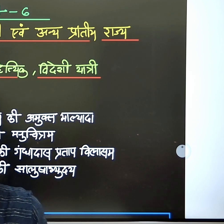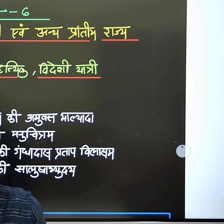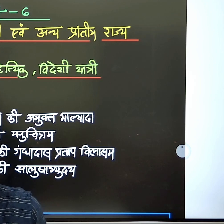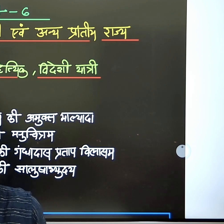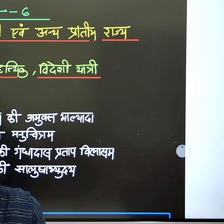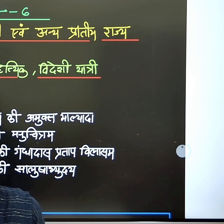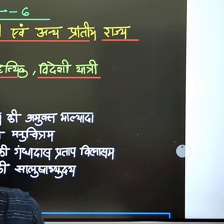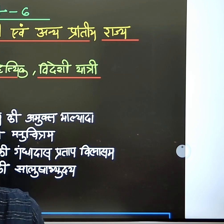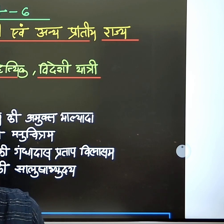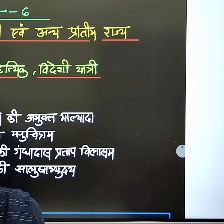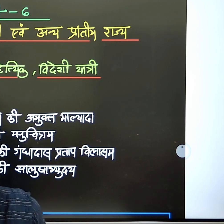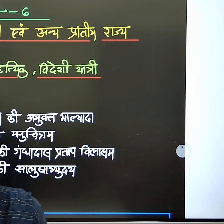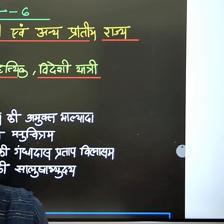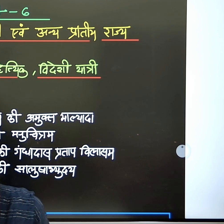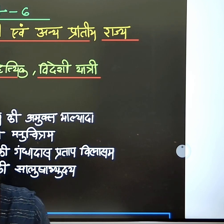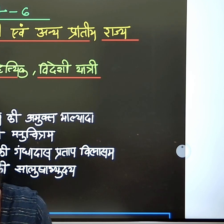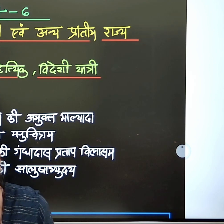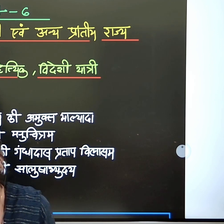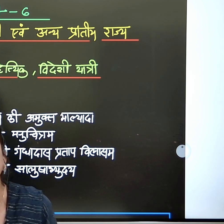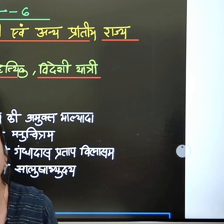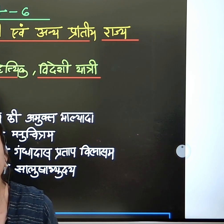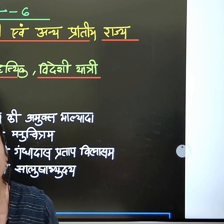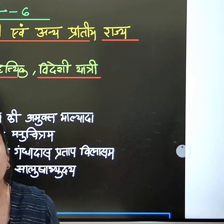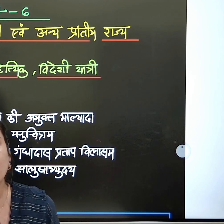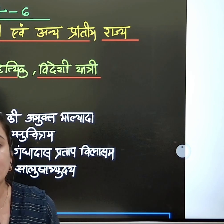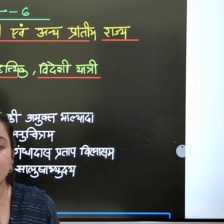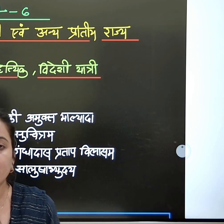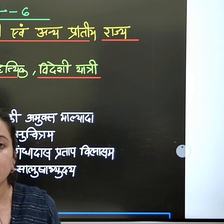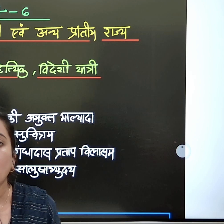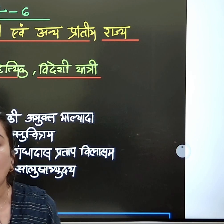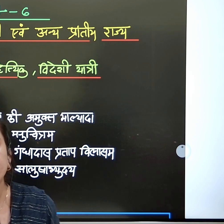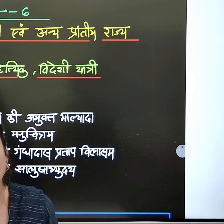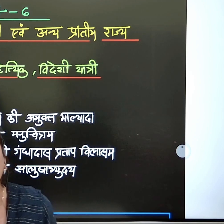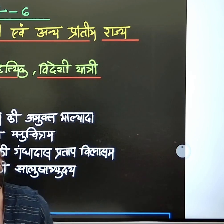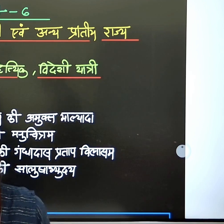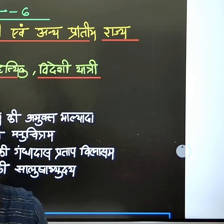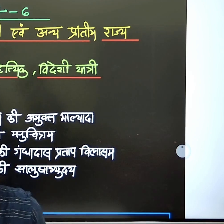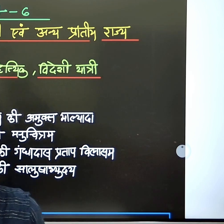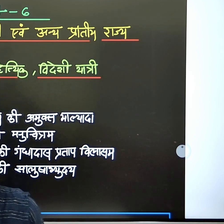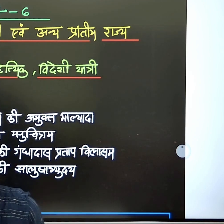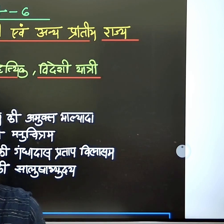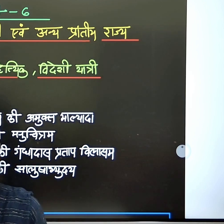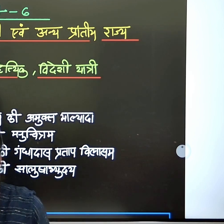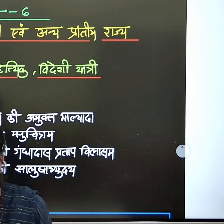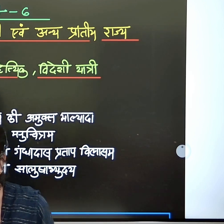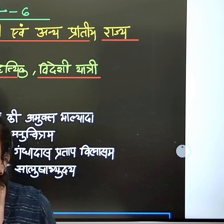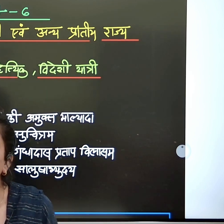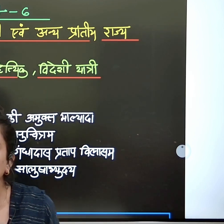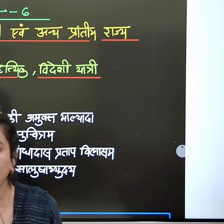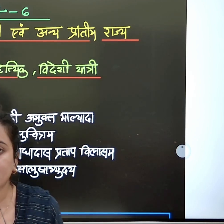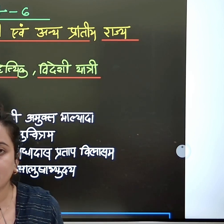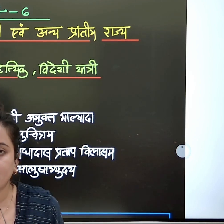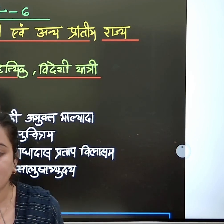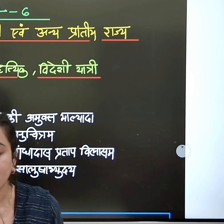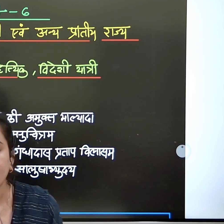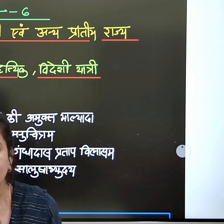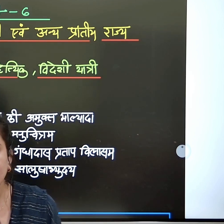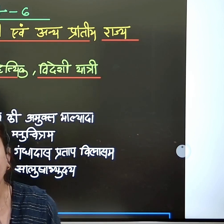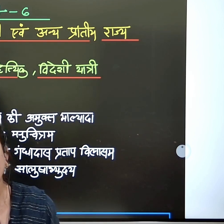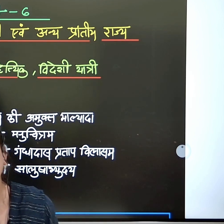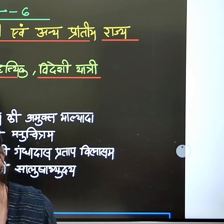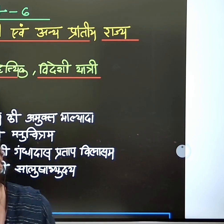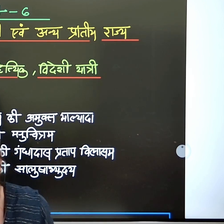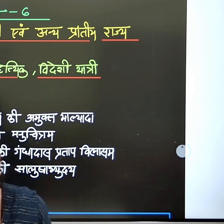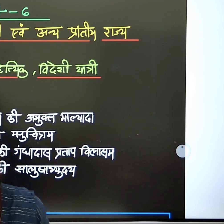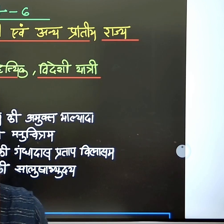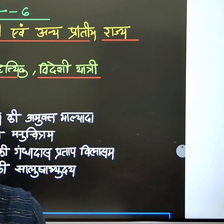सेनापति के रूप में इन्हें कंपिली क्षेत्र भेजा गया विद्रोह करने, और यहाँ पर ये जाके विद्रोह का दमन किए, ठीक